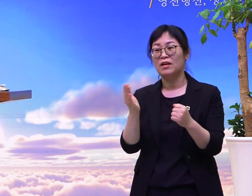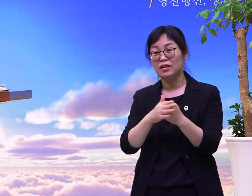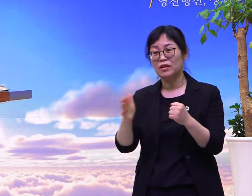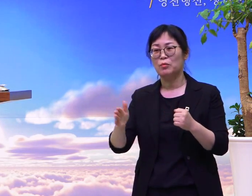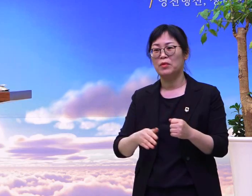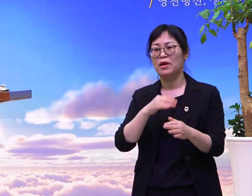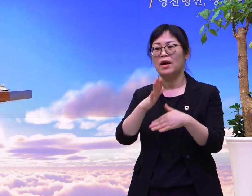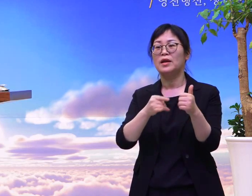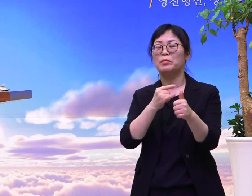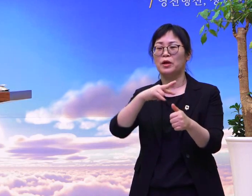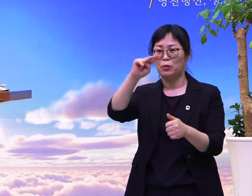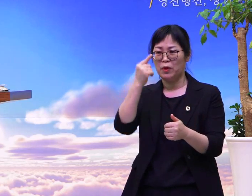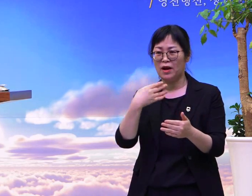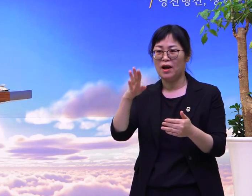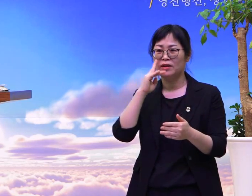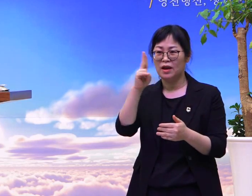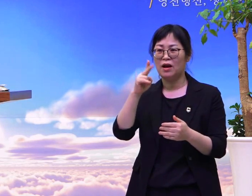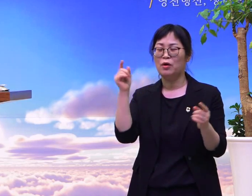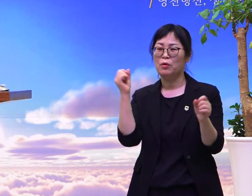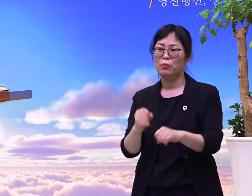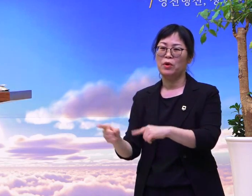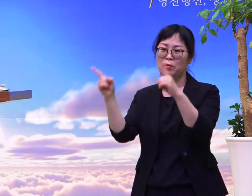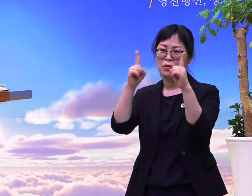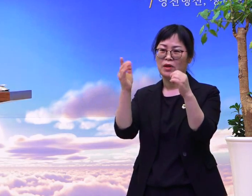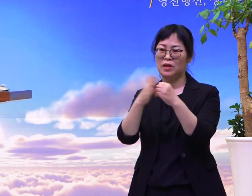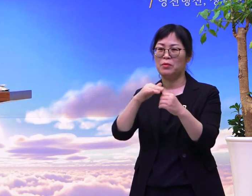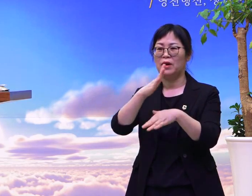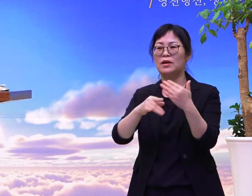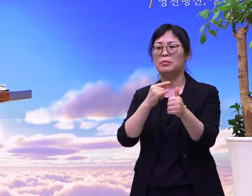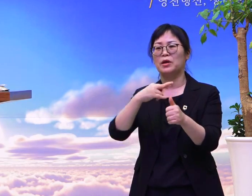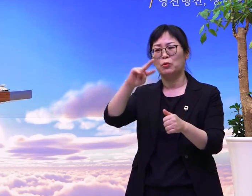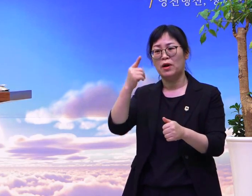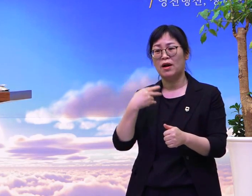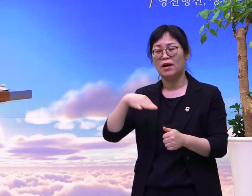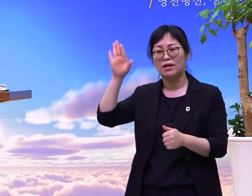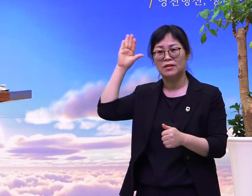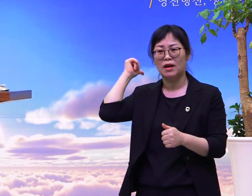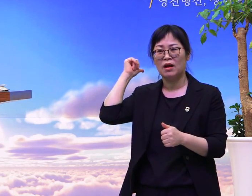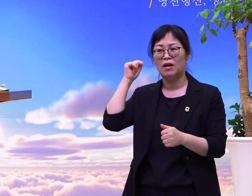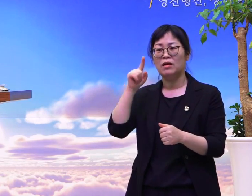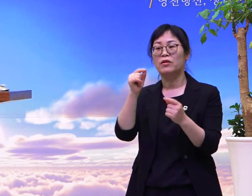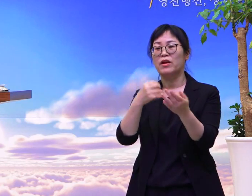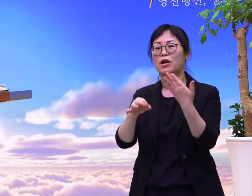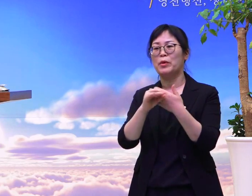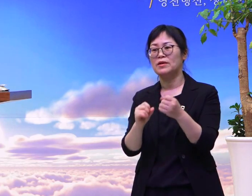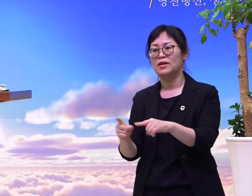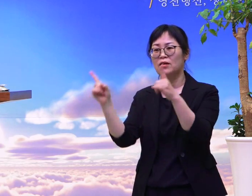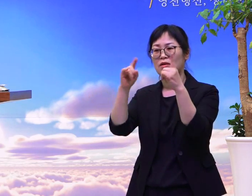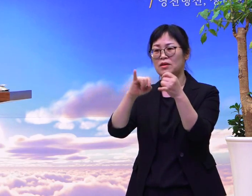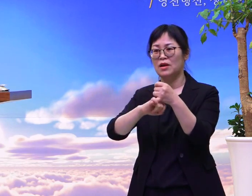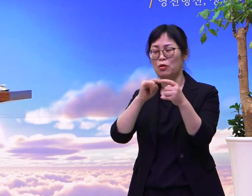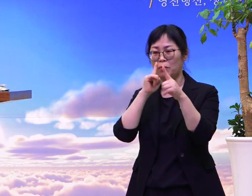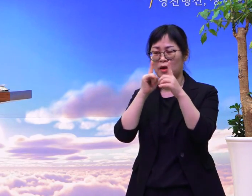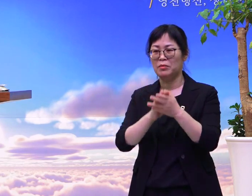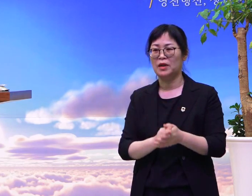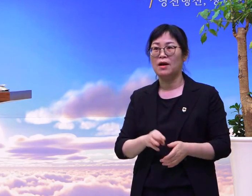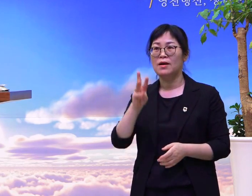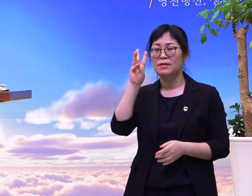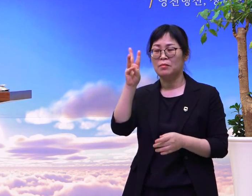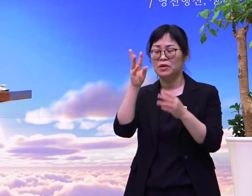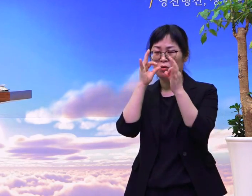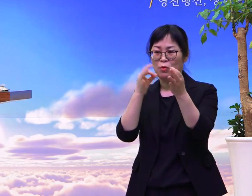돌아가야 회복된다 하는 것입니다. 그래서 하나님께로 돌아가자. 그러면 살 것이다. 이야기하는 것입니다. 3절의 말씀에